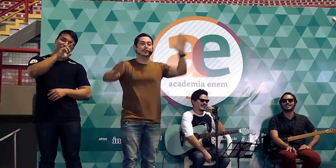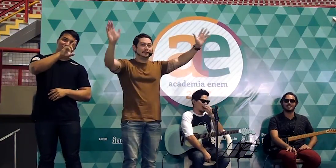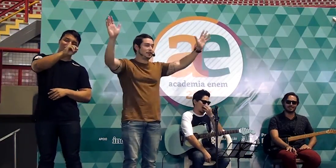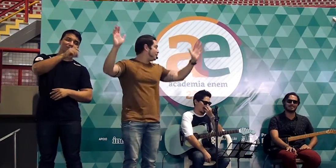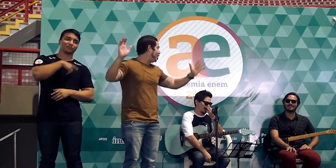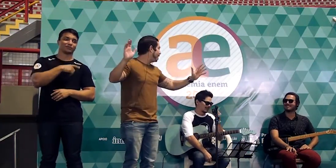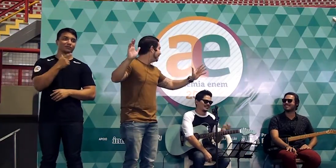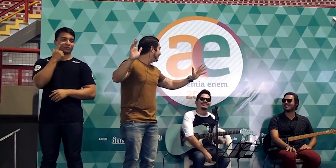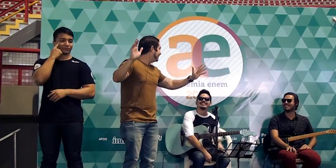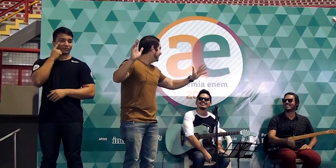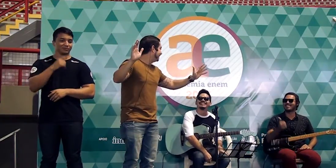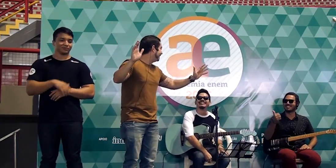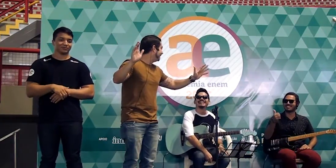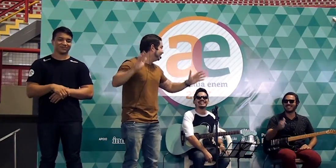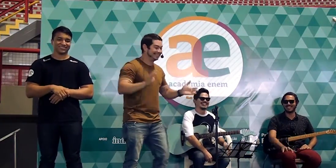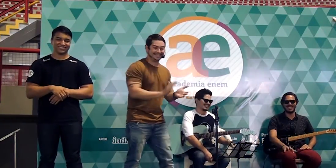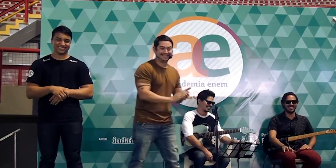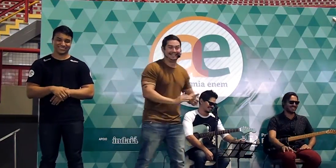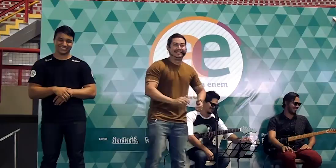Ícaro. Vai já voar.